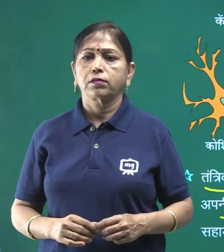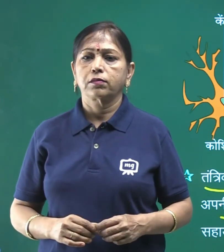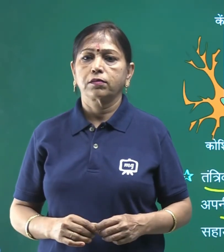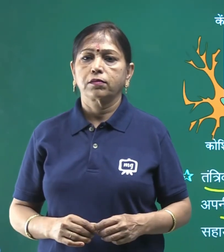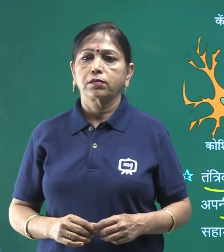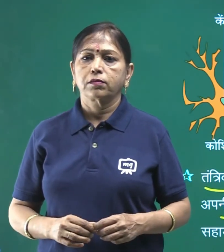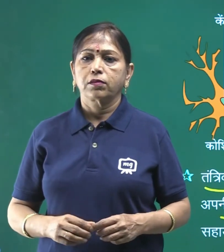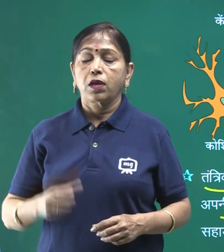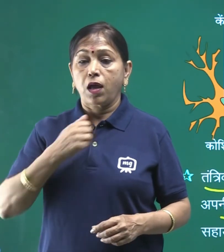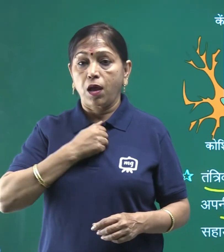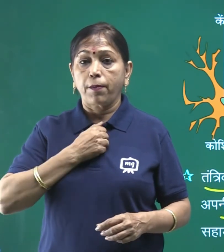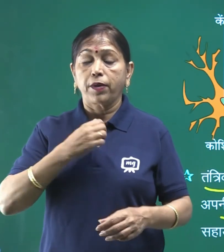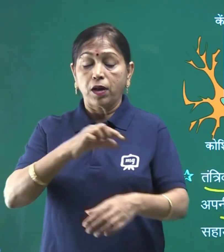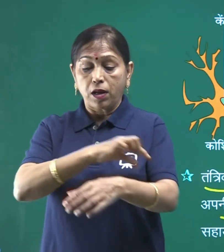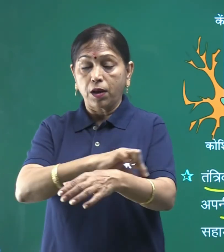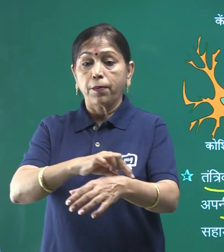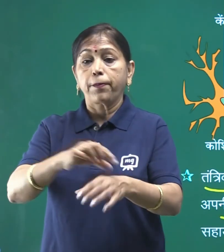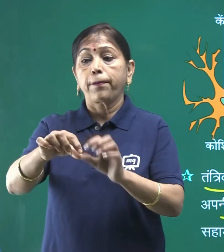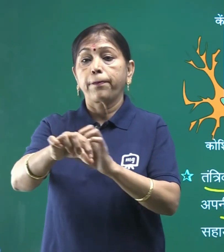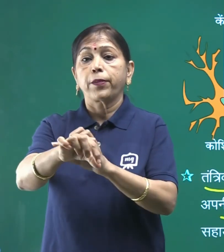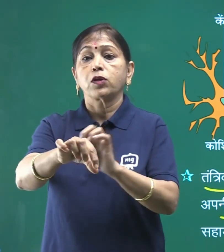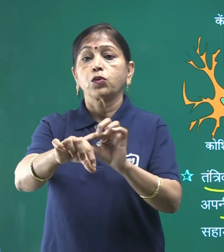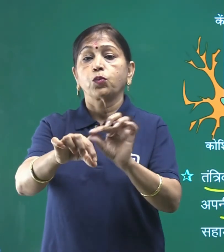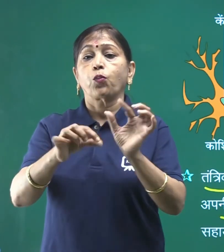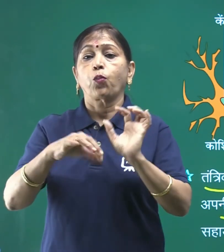अपनी पेशियों को